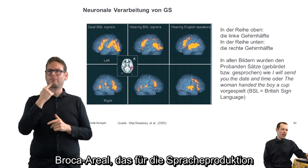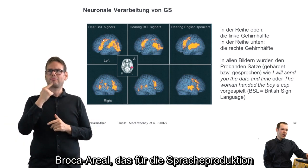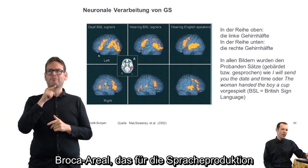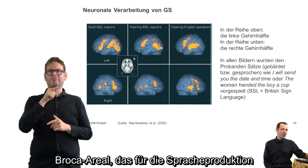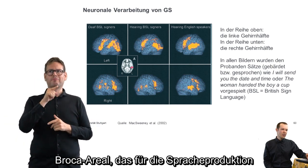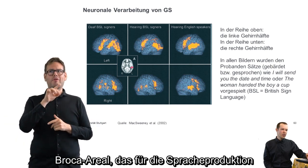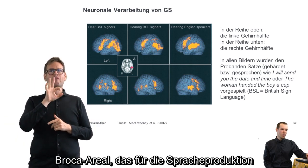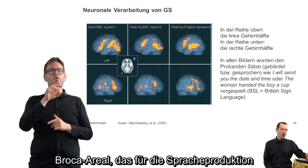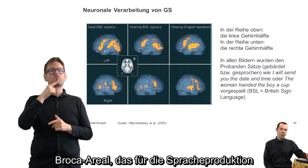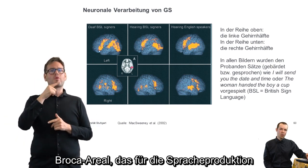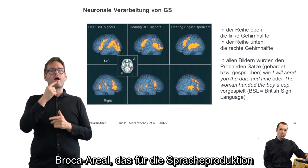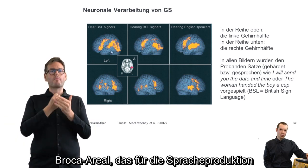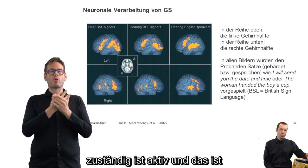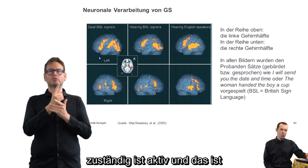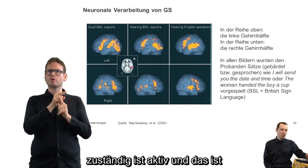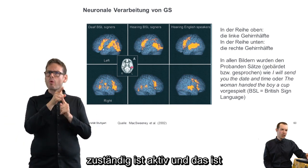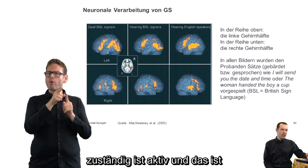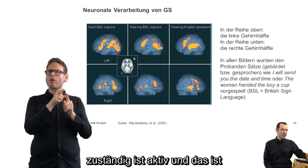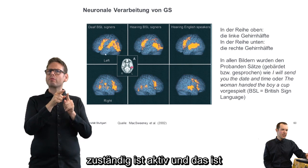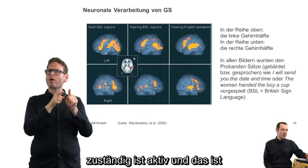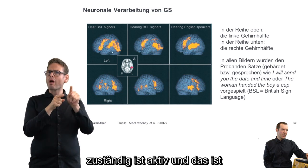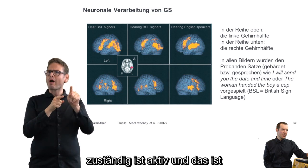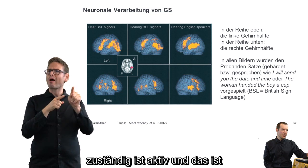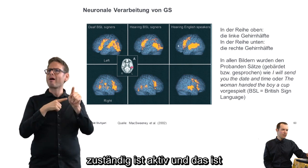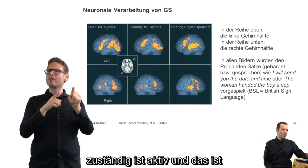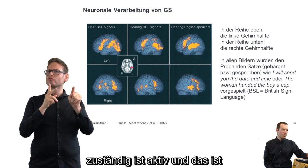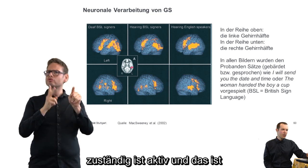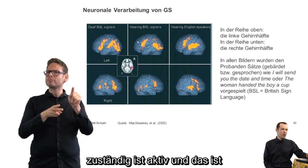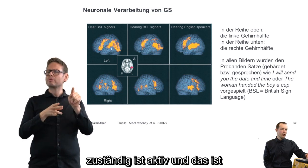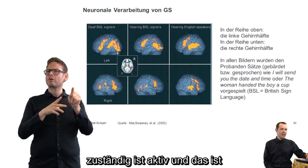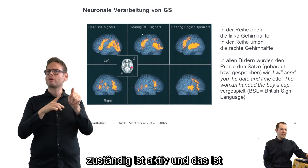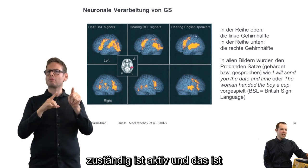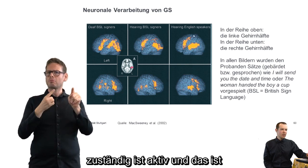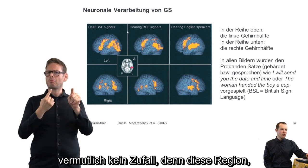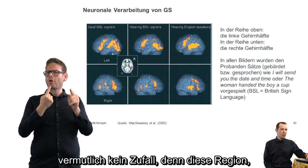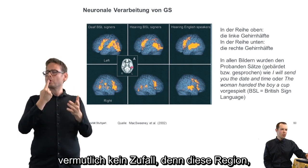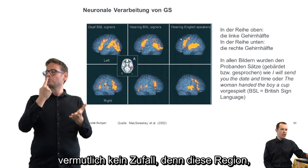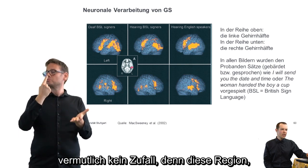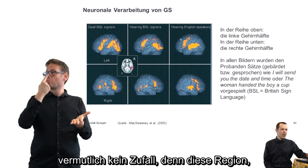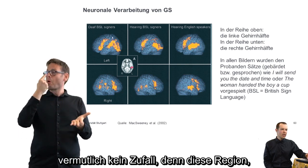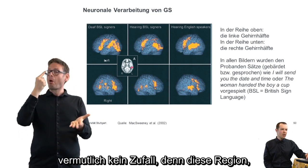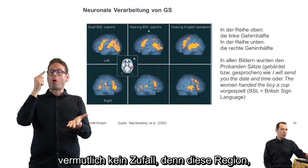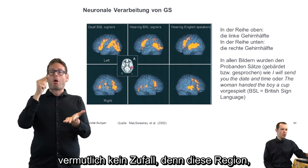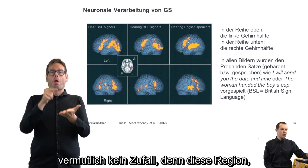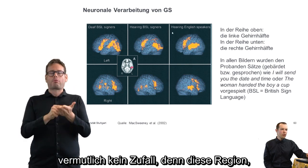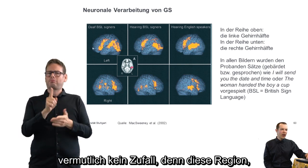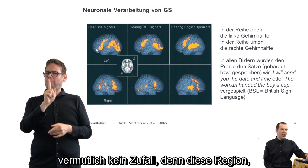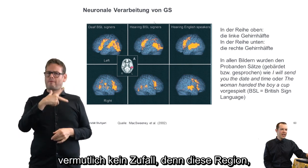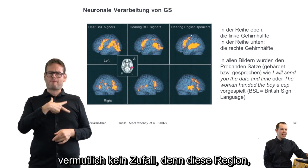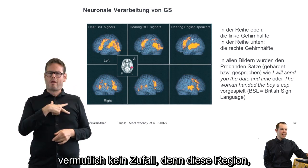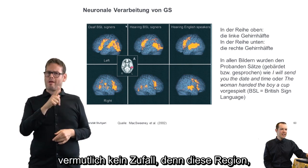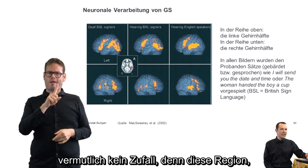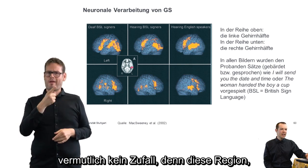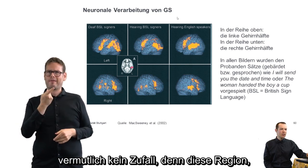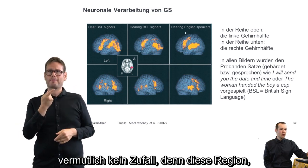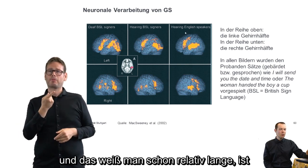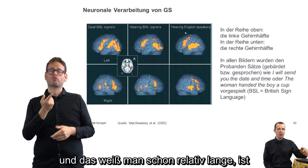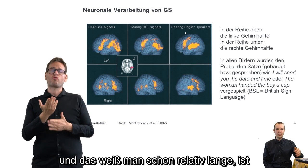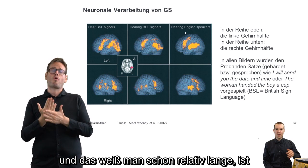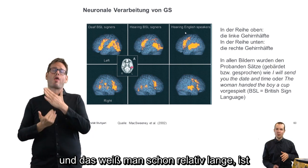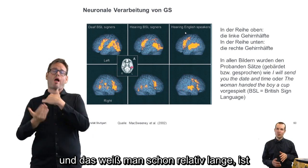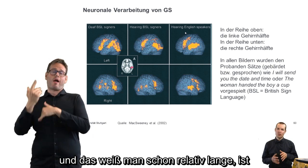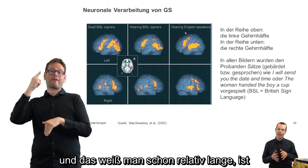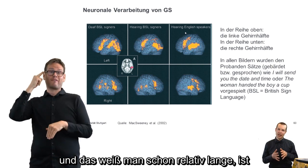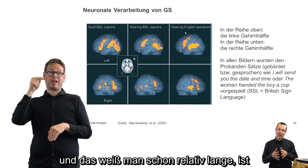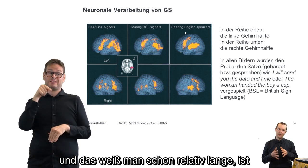Pokerareal das für die Sprachproduktion zuständig ist aktiv und das ist vermutlich kein Zufall denn diese Region